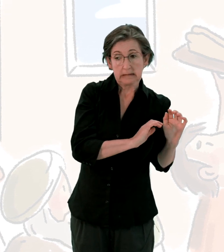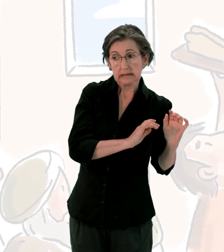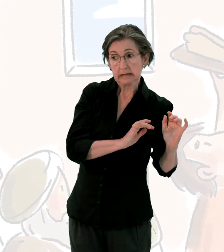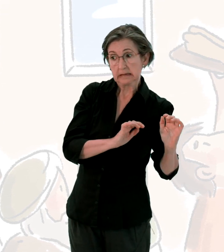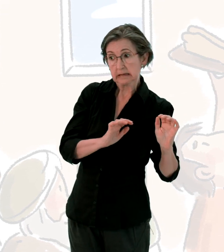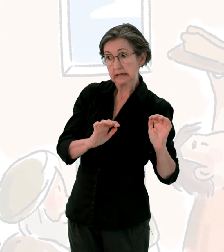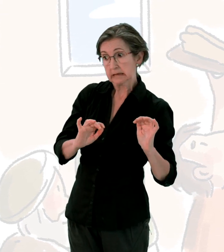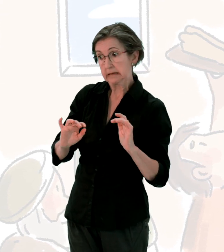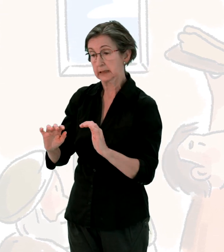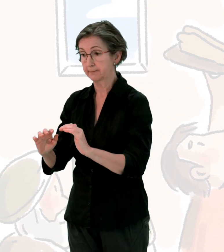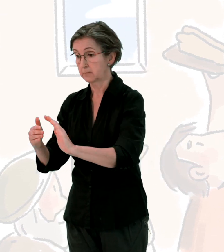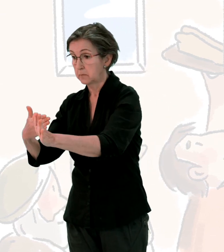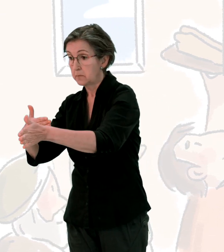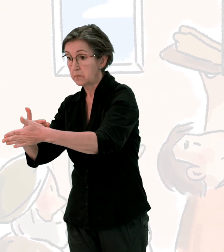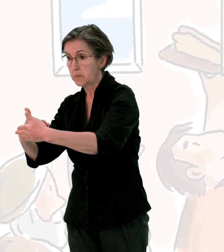et il ne reste plus de place.